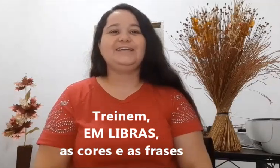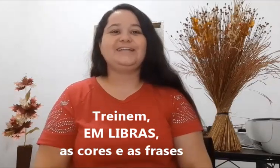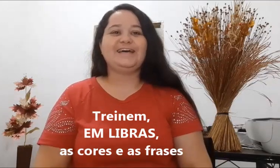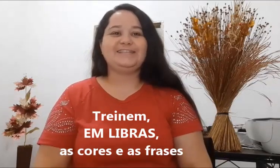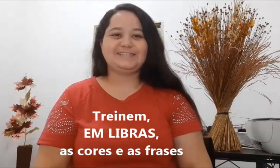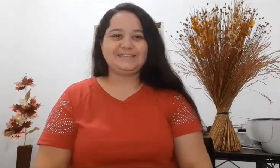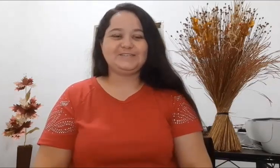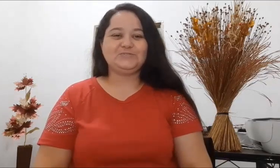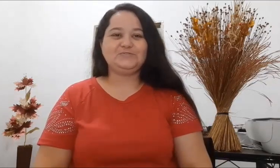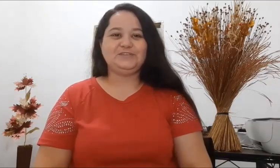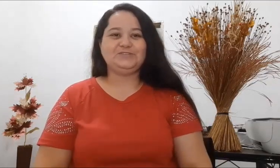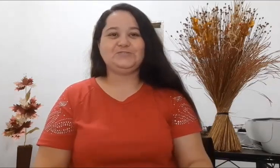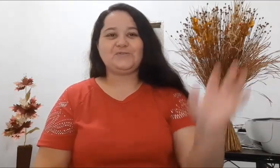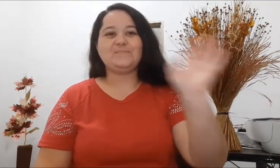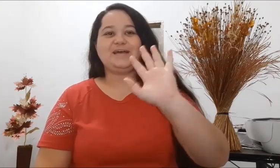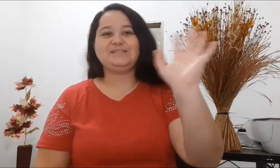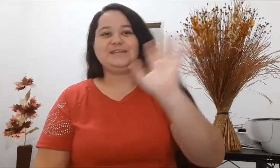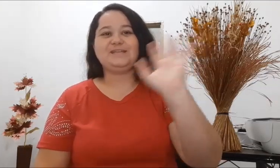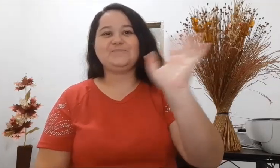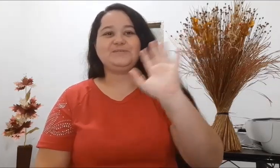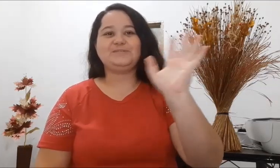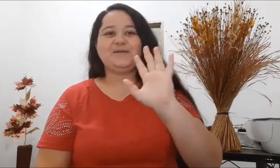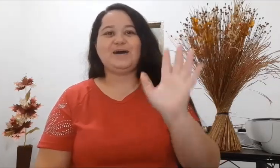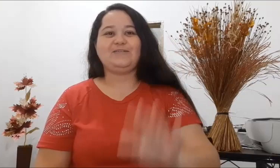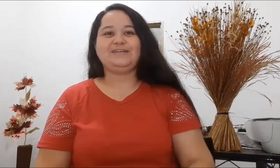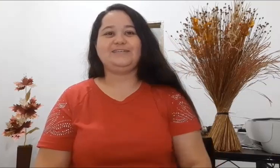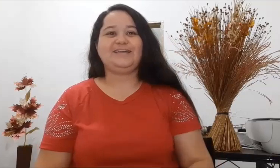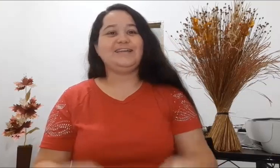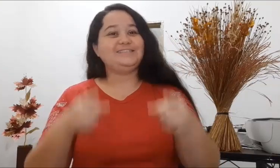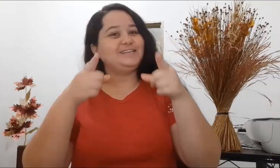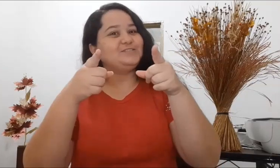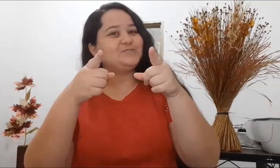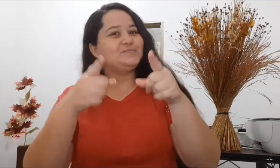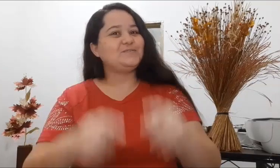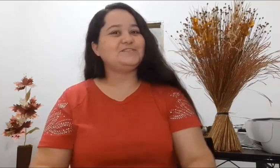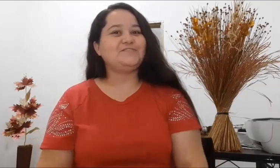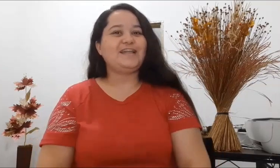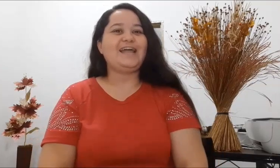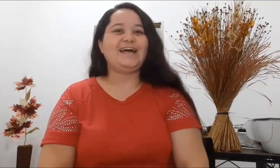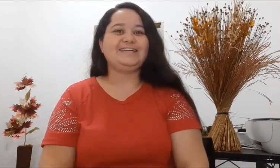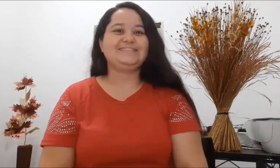na descrição do vídeo. Um abraço e até a próxima aula. Ensine suas mãos a falar!